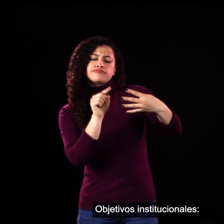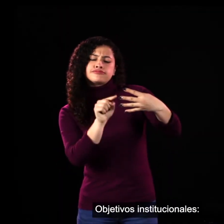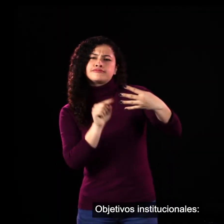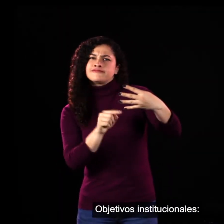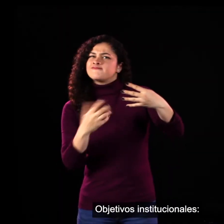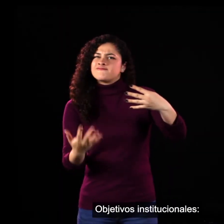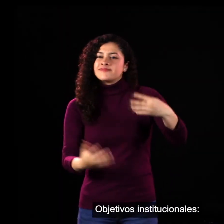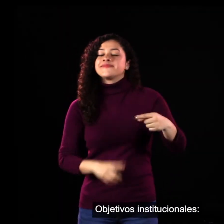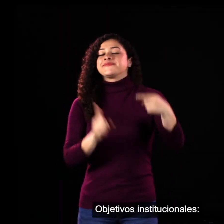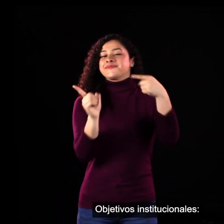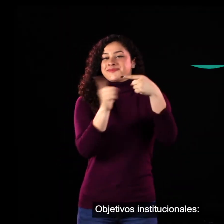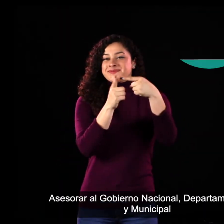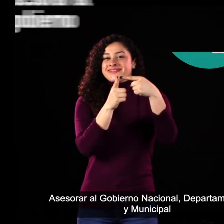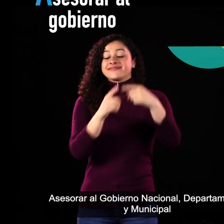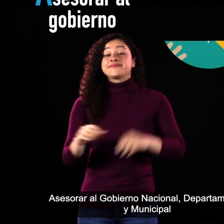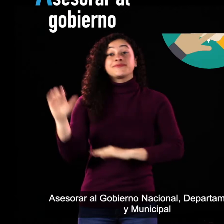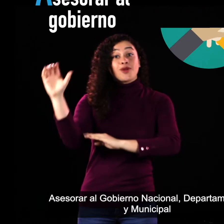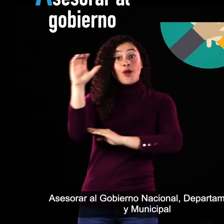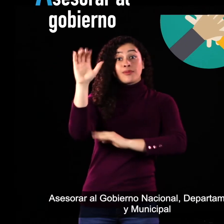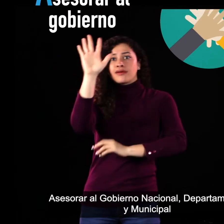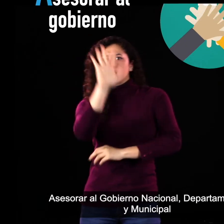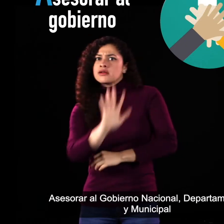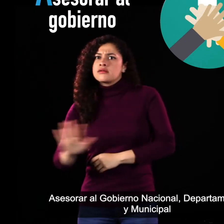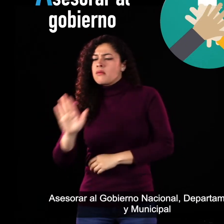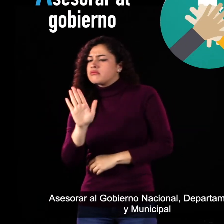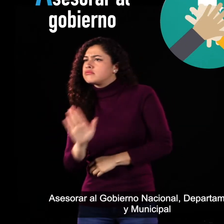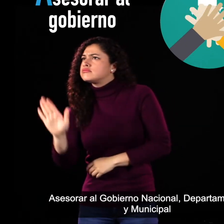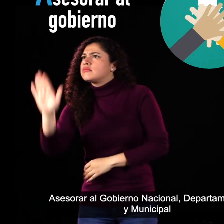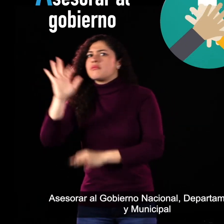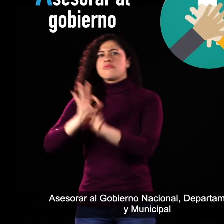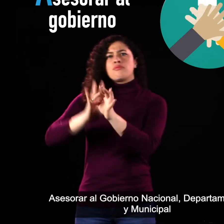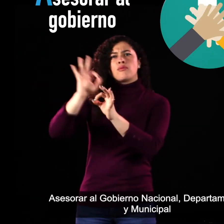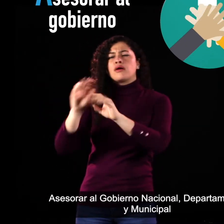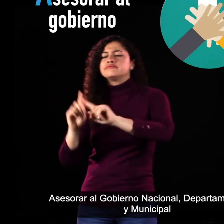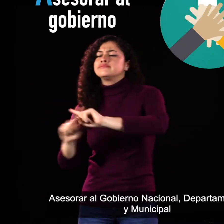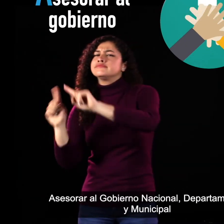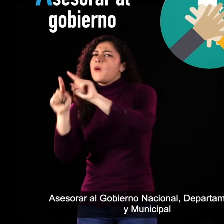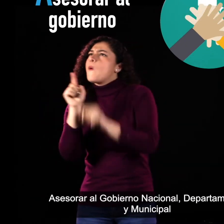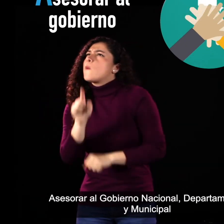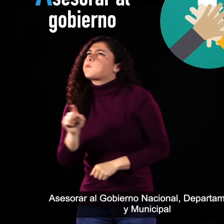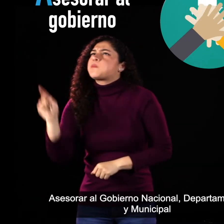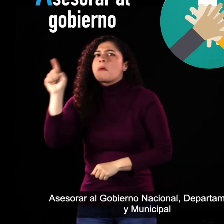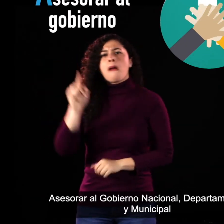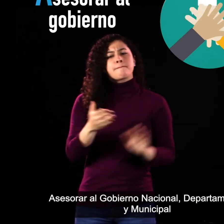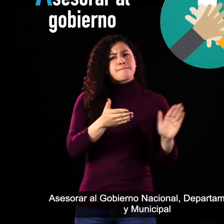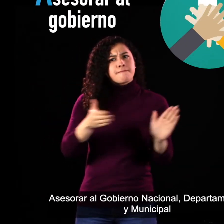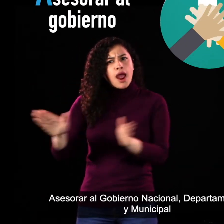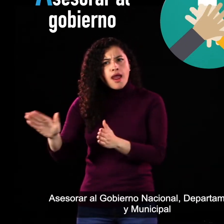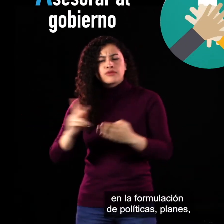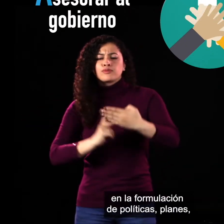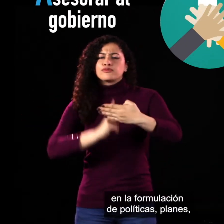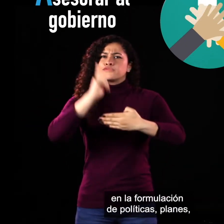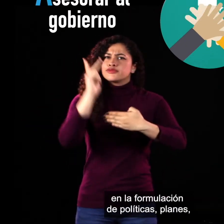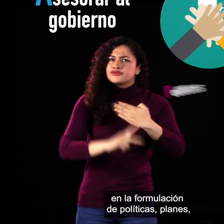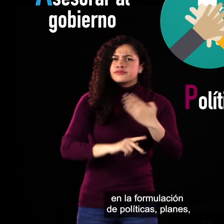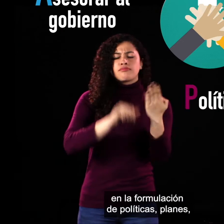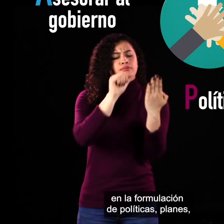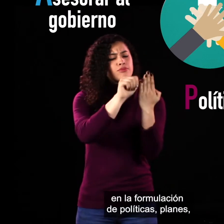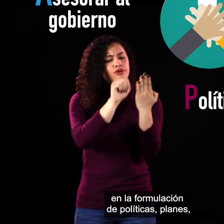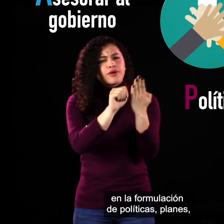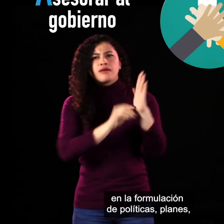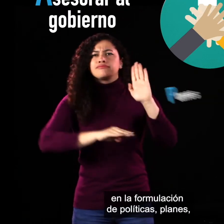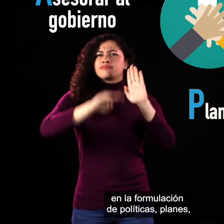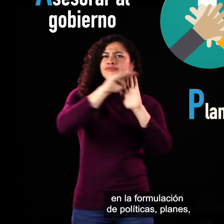Objetivos institucionales. Asesorar al gobierno nacional, departamental y municipal en la formulación